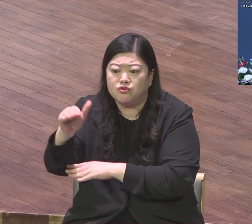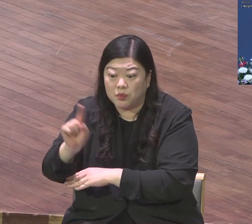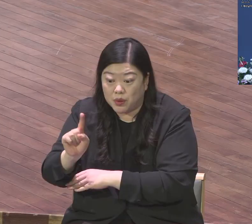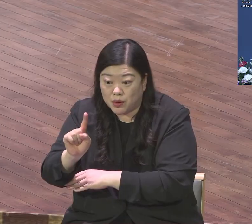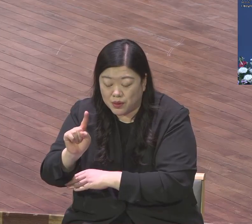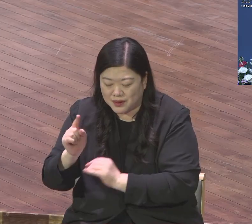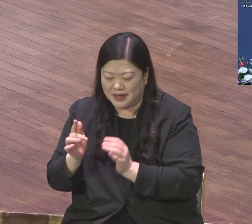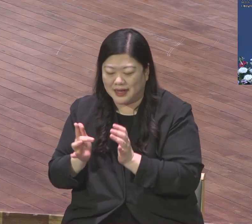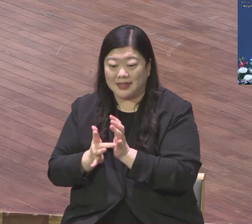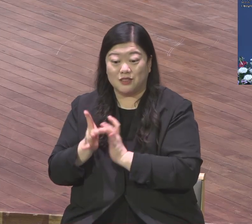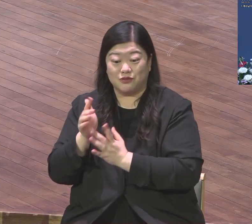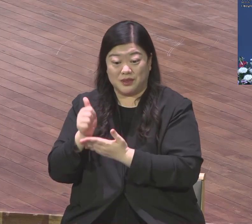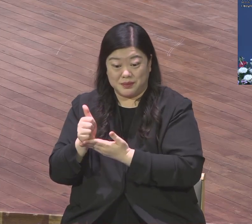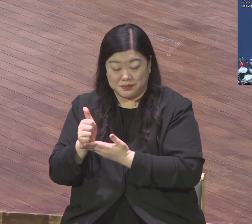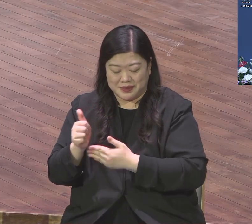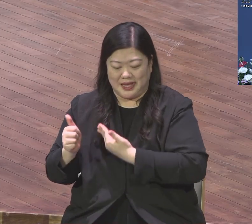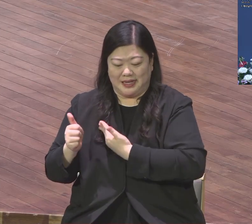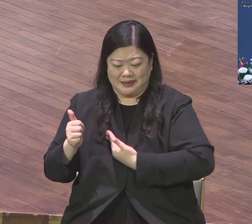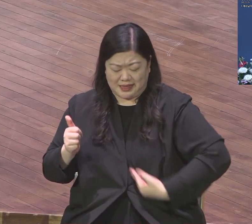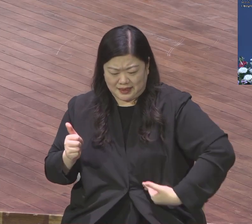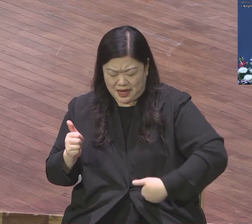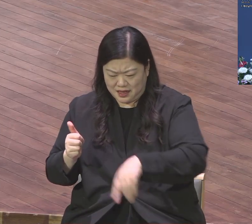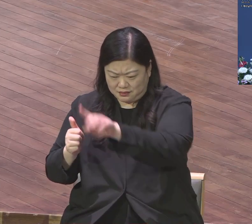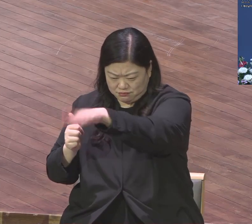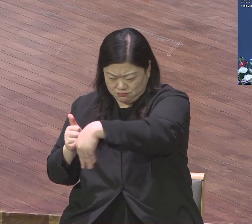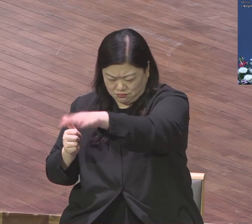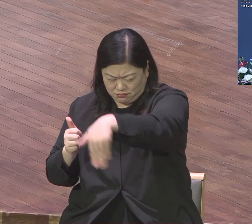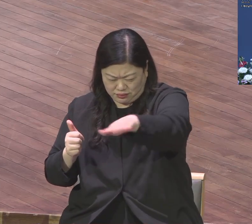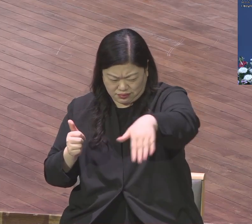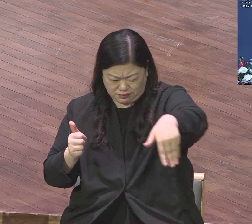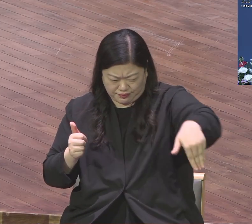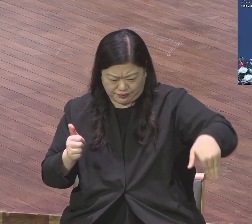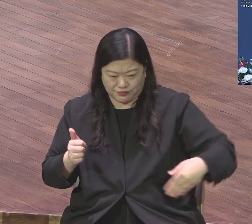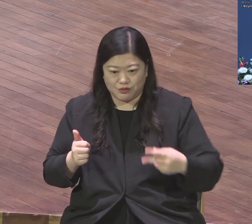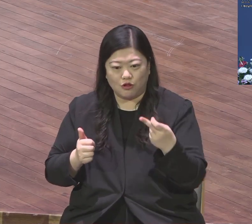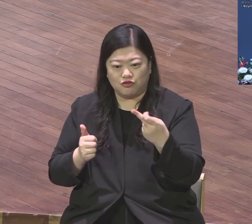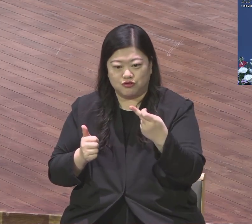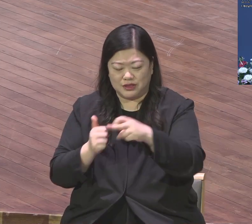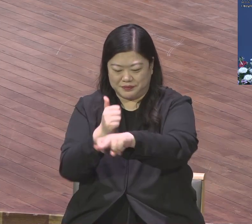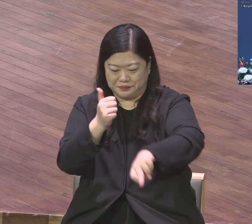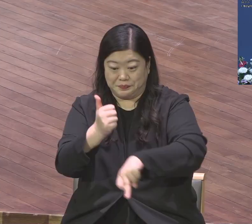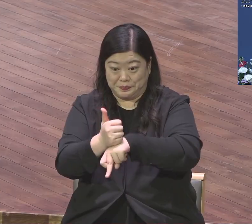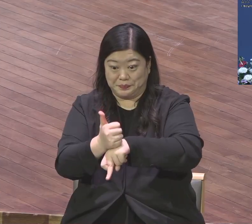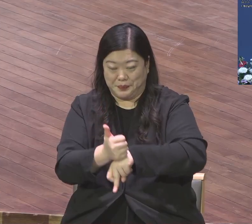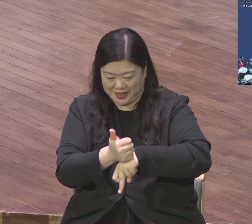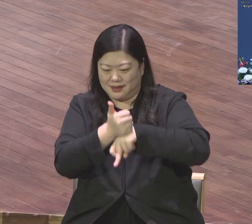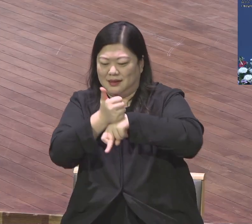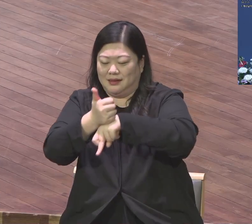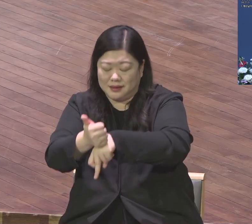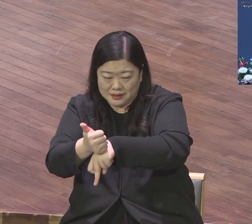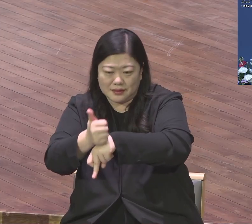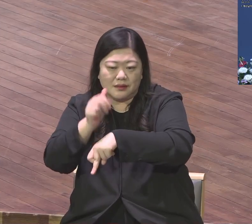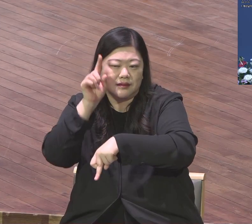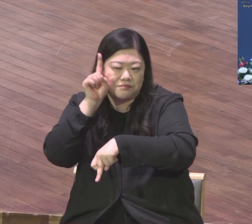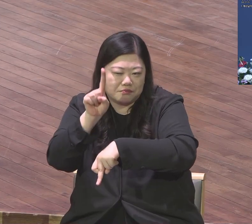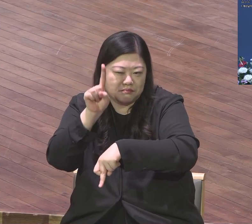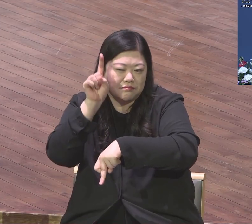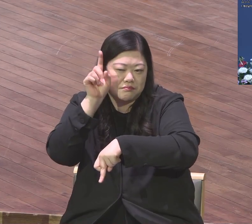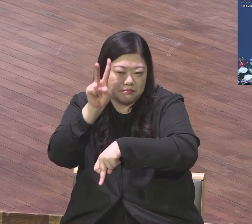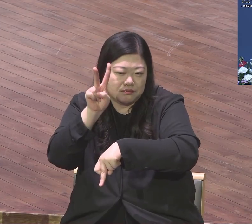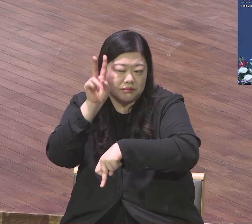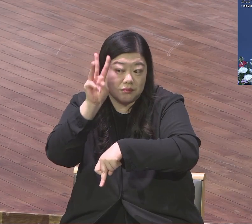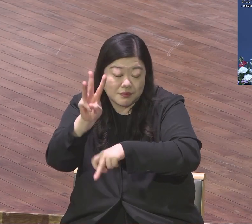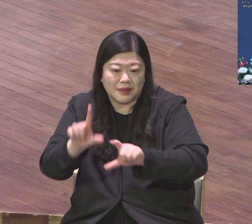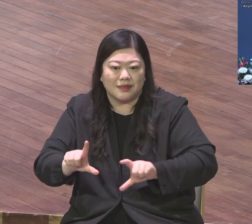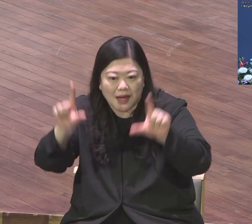예수님께서 제자들을 부르신 사흘째 이 말이에요. 예수님이 제자들을 그렇게